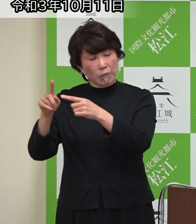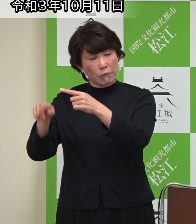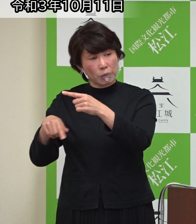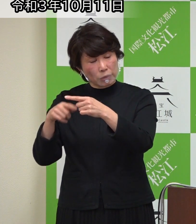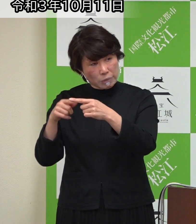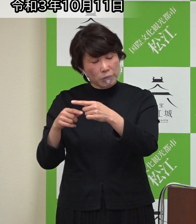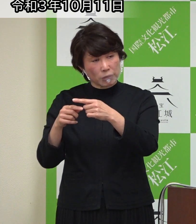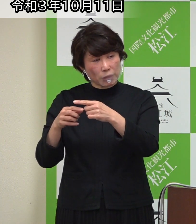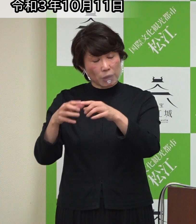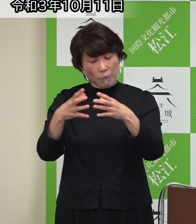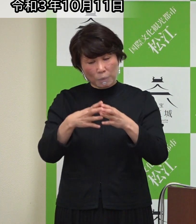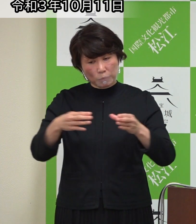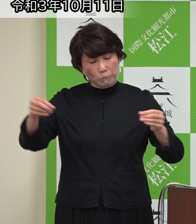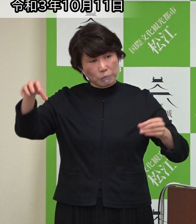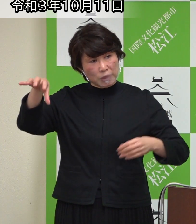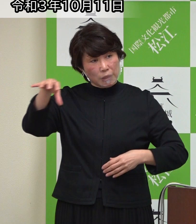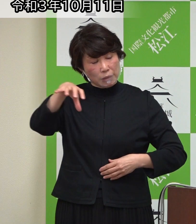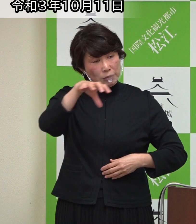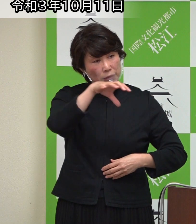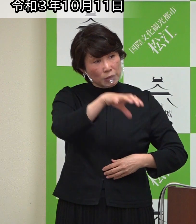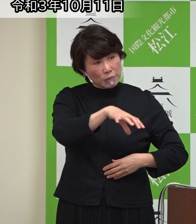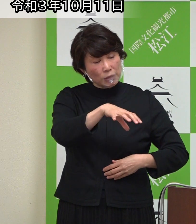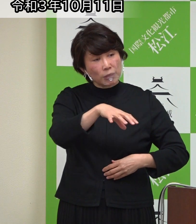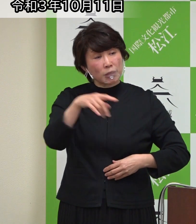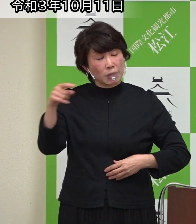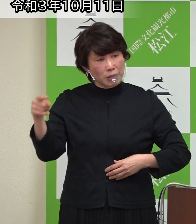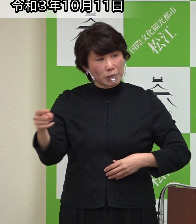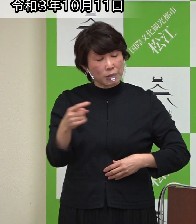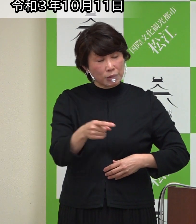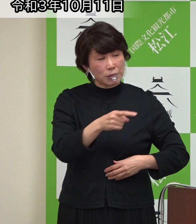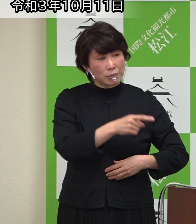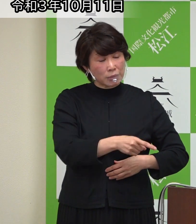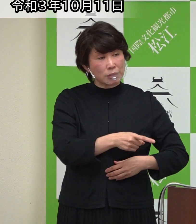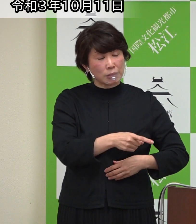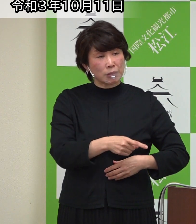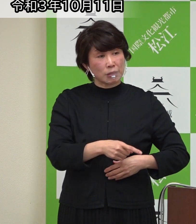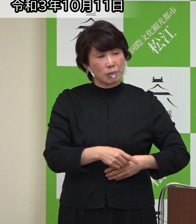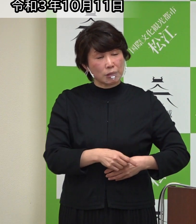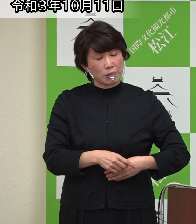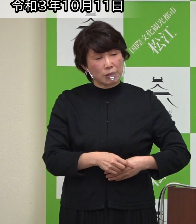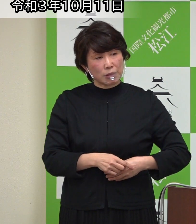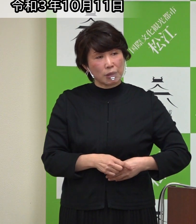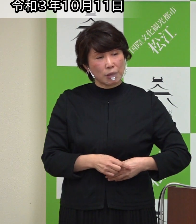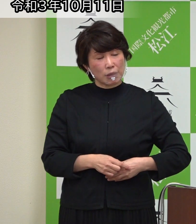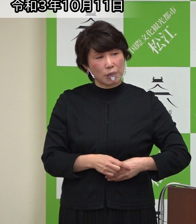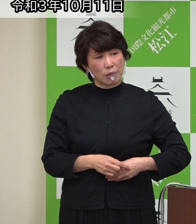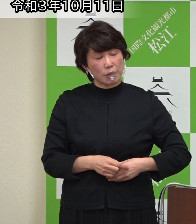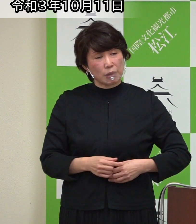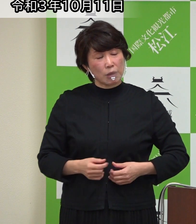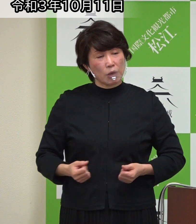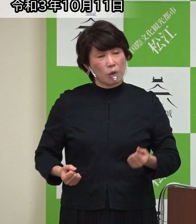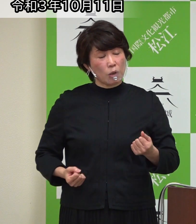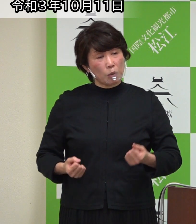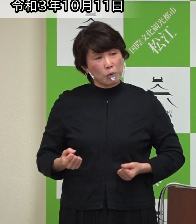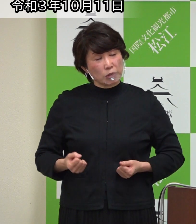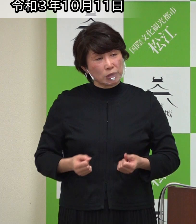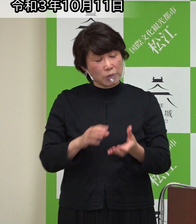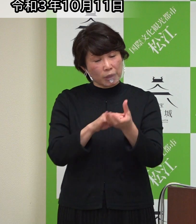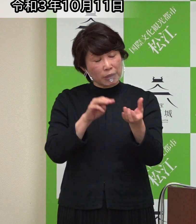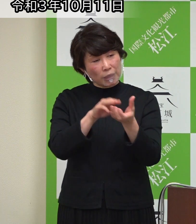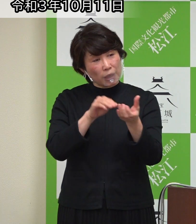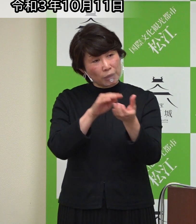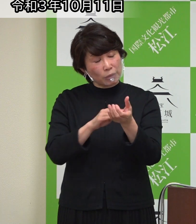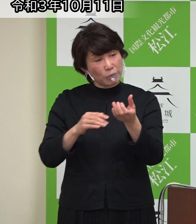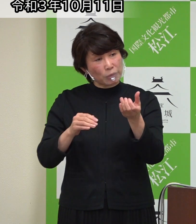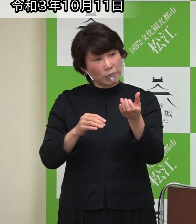農政局の人がなんか変な農産物カードゲームで遊んでいたりとか、結構本当にこの人たち官僚なのかし